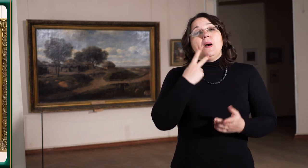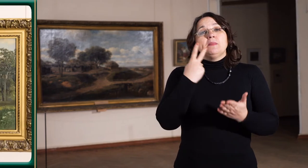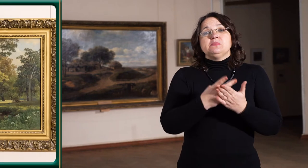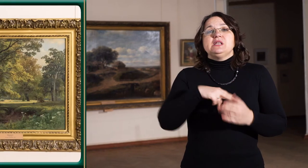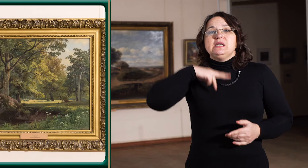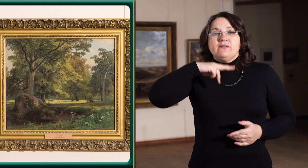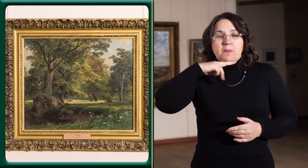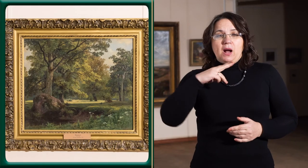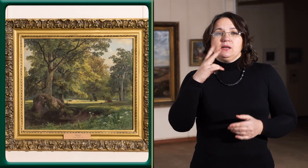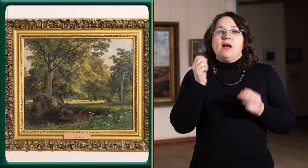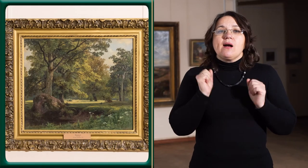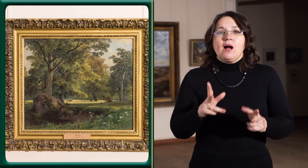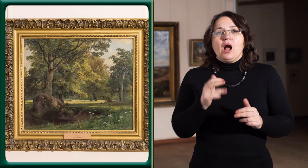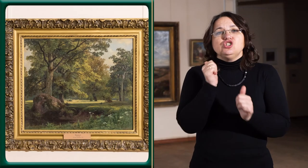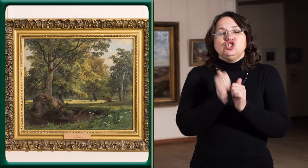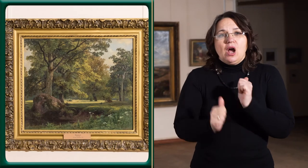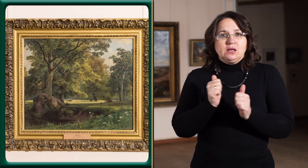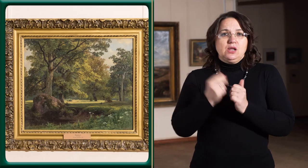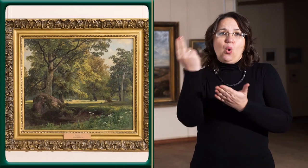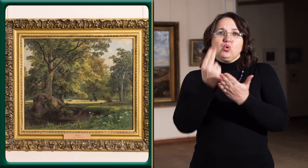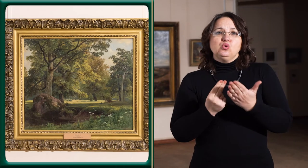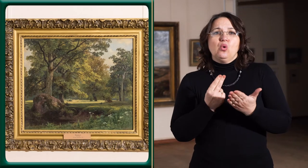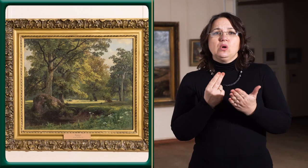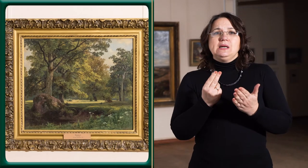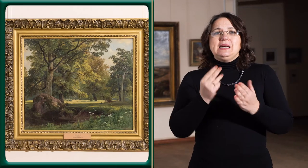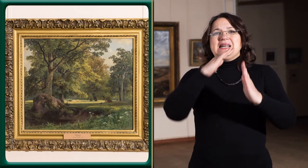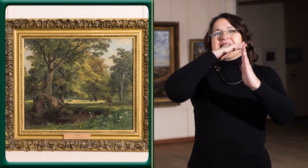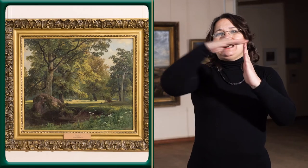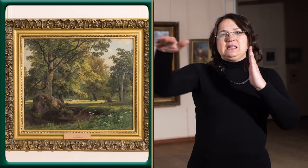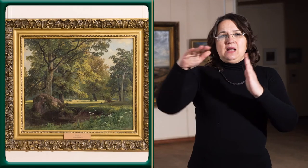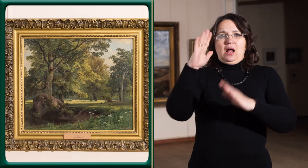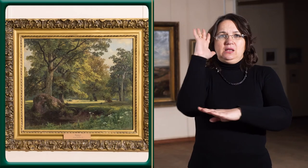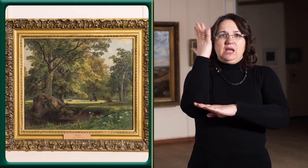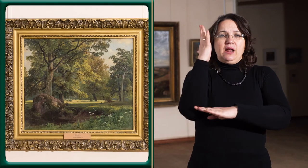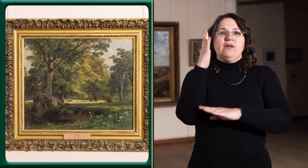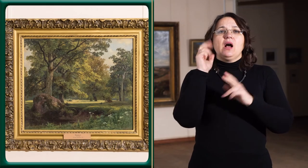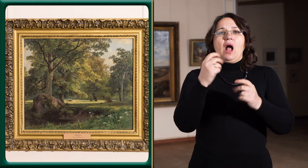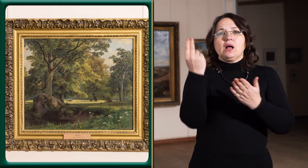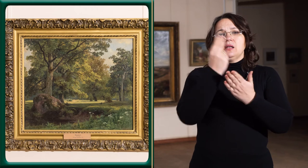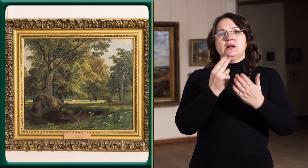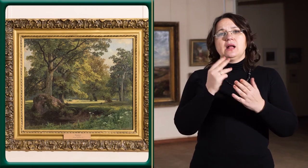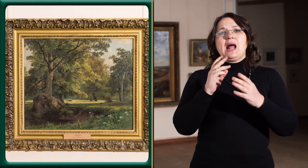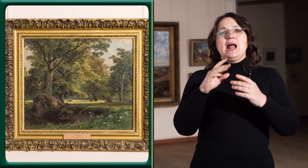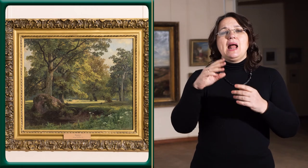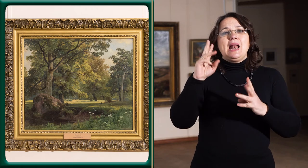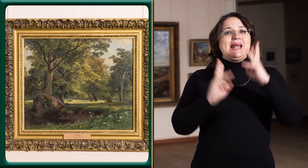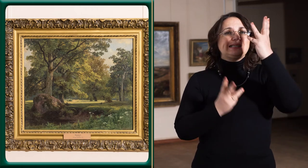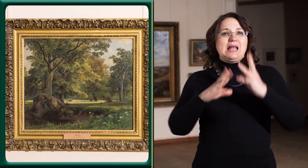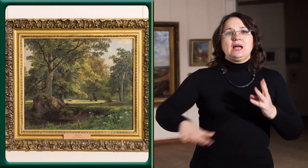внимательно, как часто художник срезал верхушку дерева, как на картине «Лесная поляна». Это сделано для